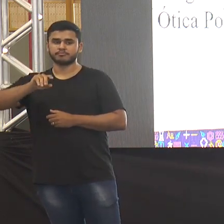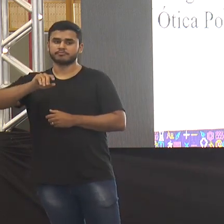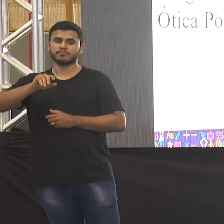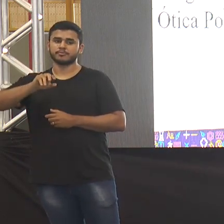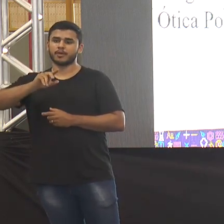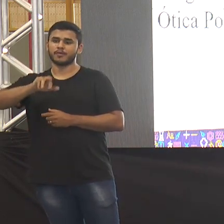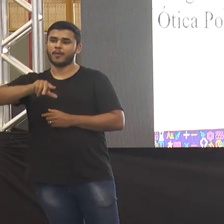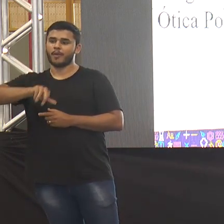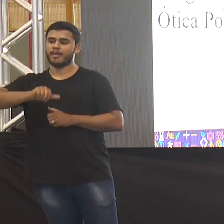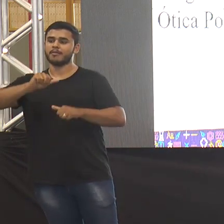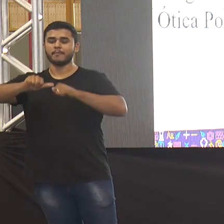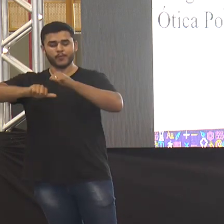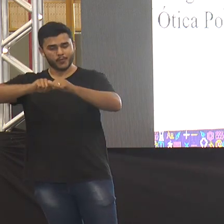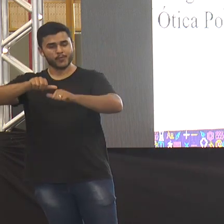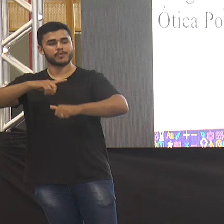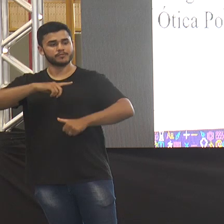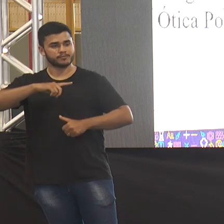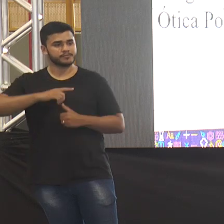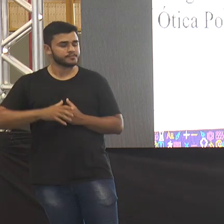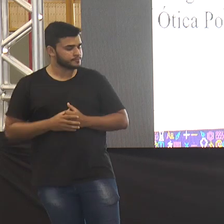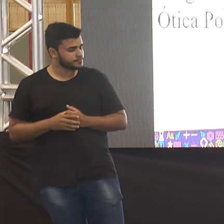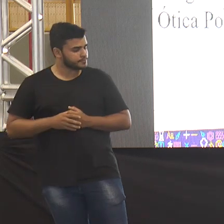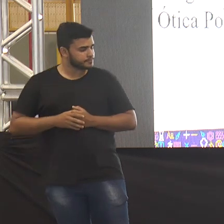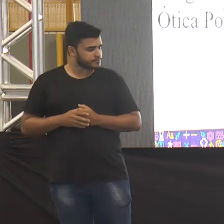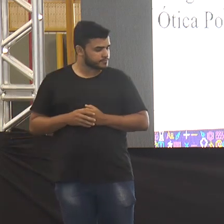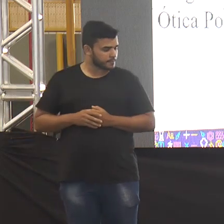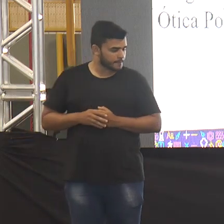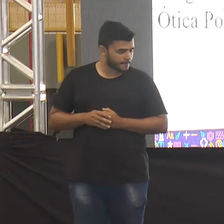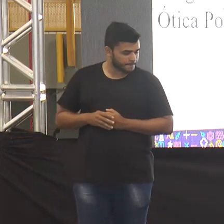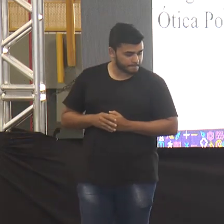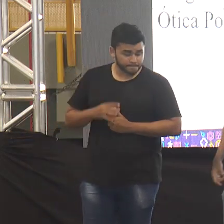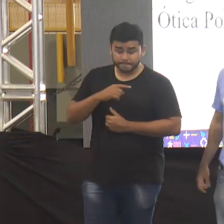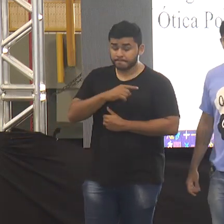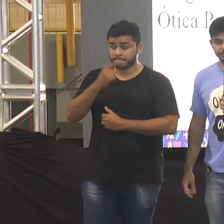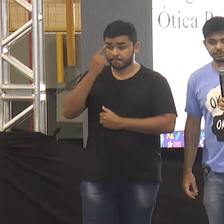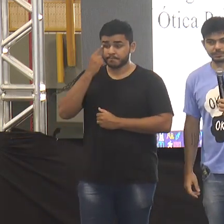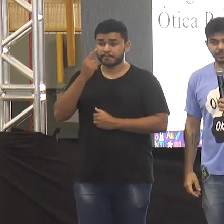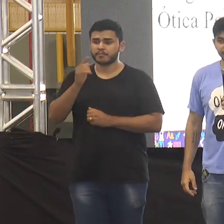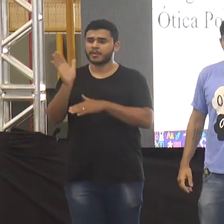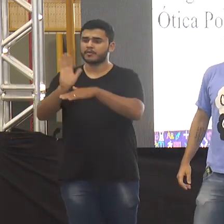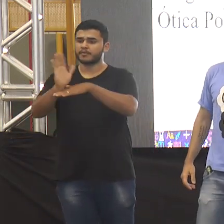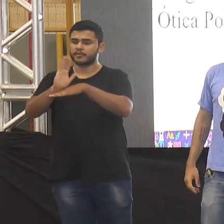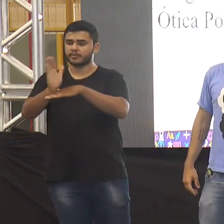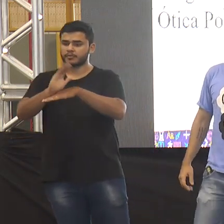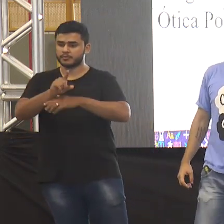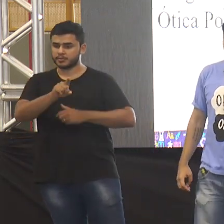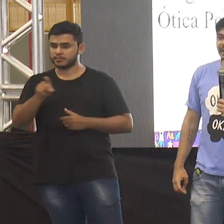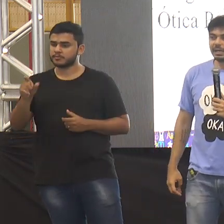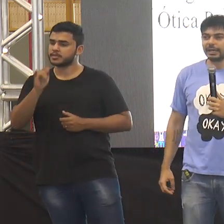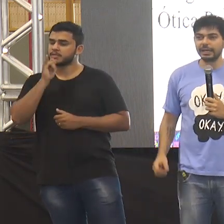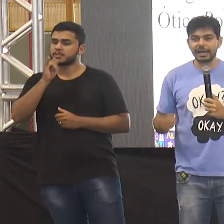Exemplo, vamos pegar para você entender melhor isso. Filmes famosos.